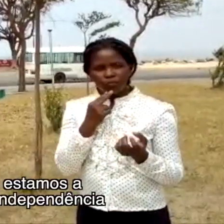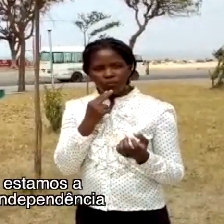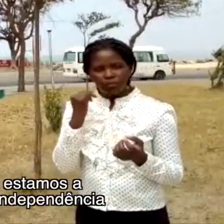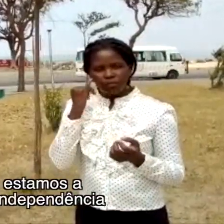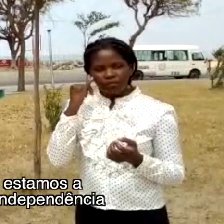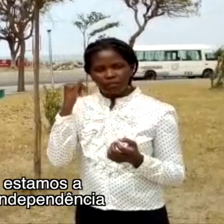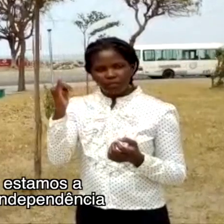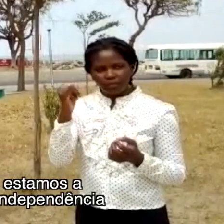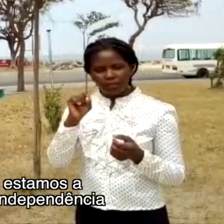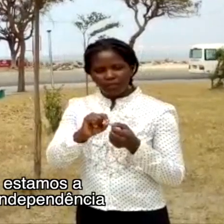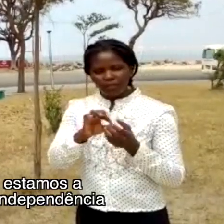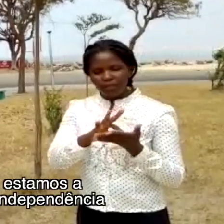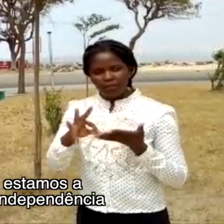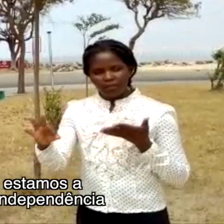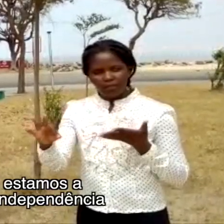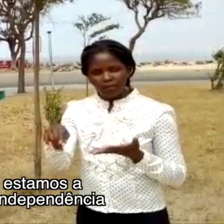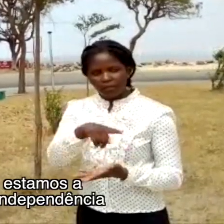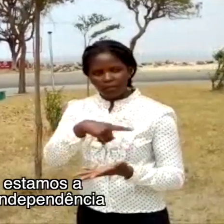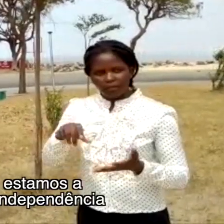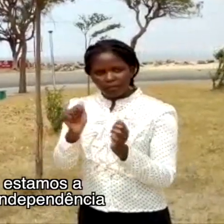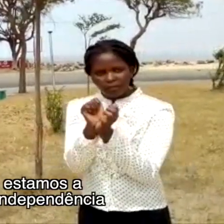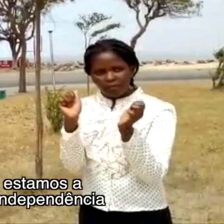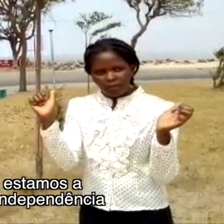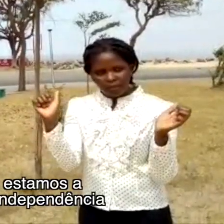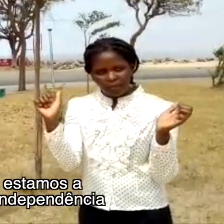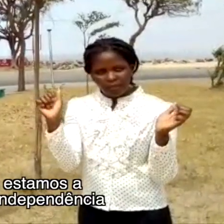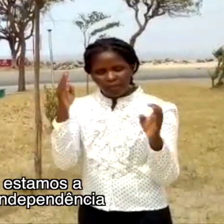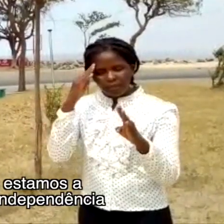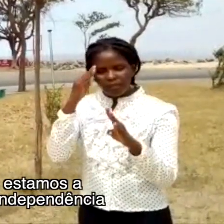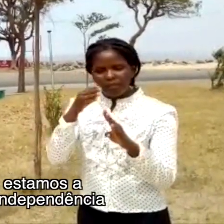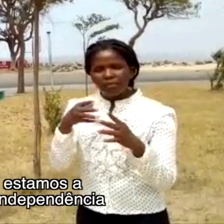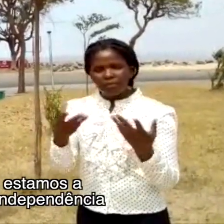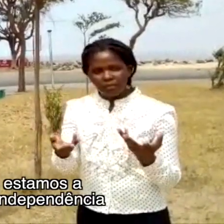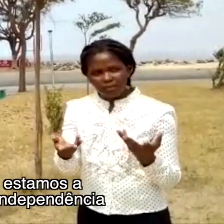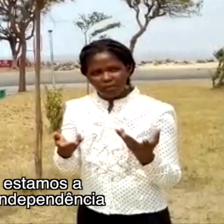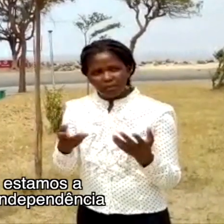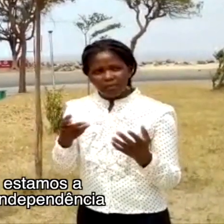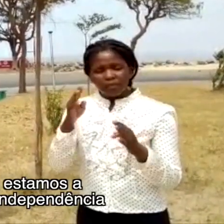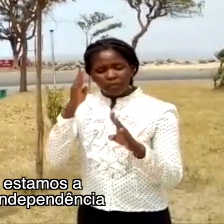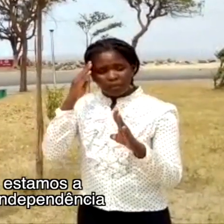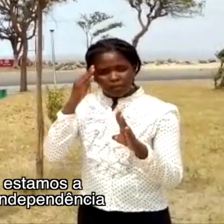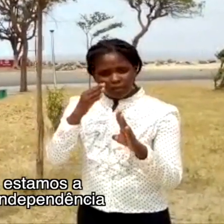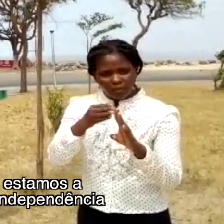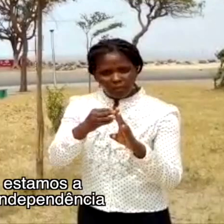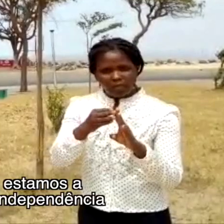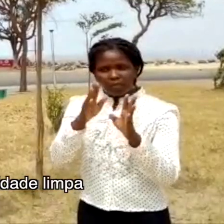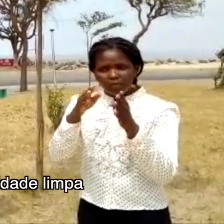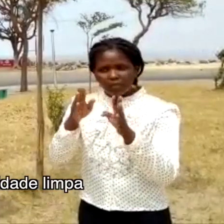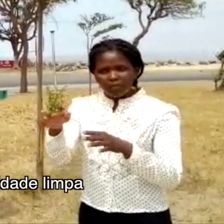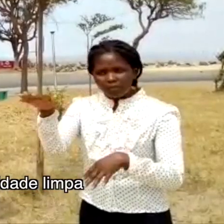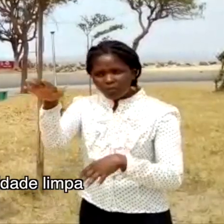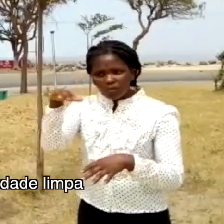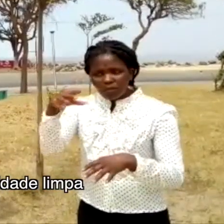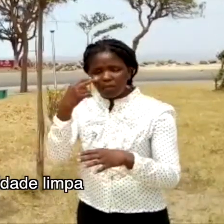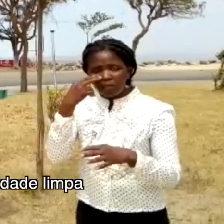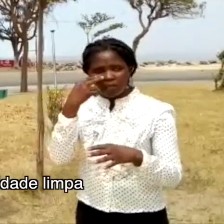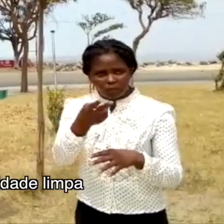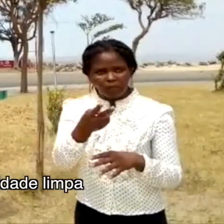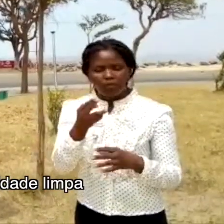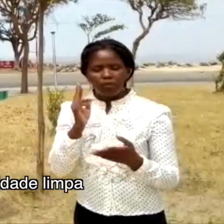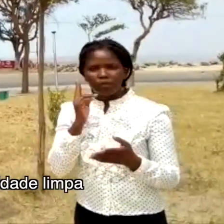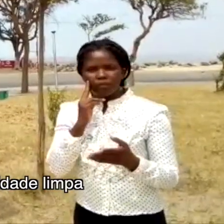Nós, Associação dos Surdos, estamos a fazer limpeza aqui na Praça da Independência, com o objetivo